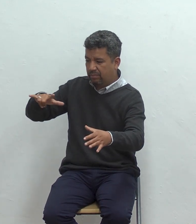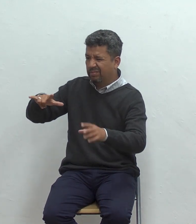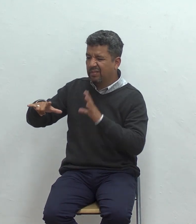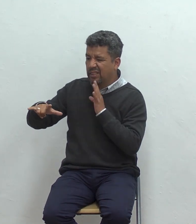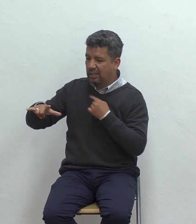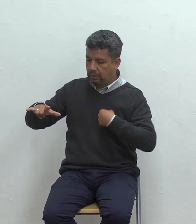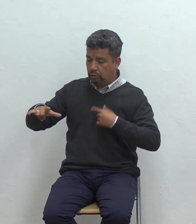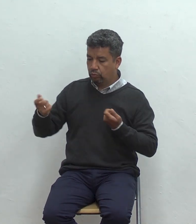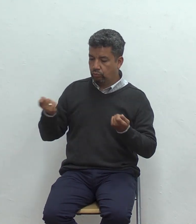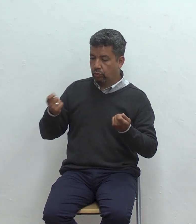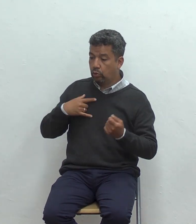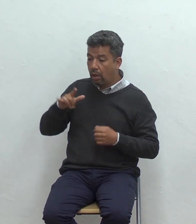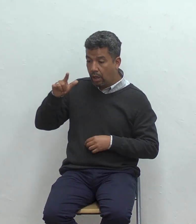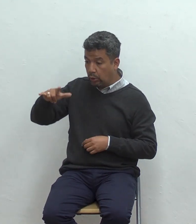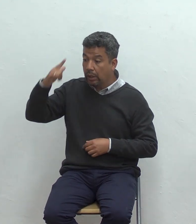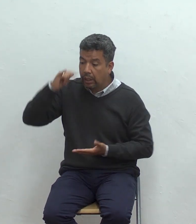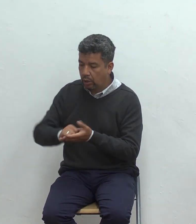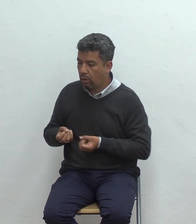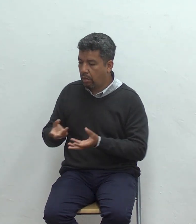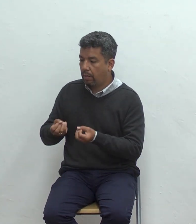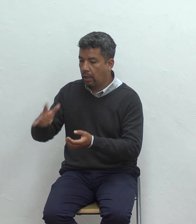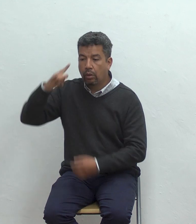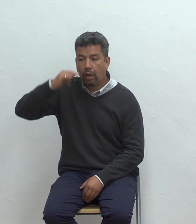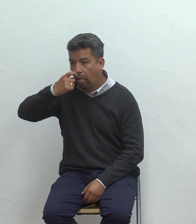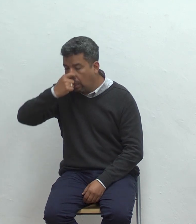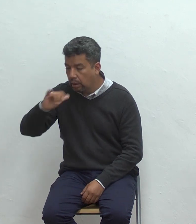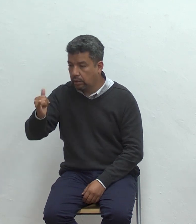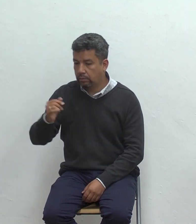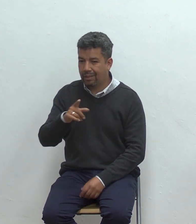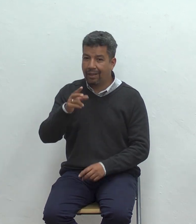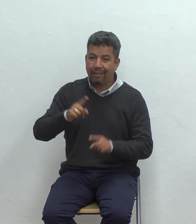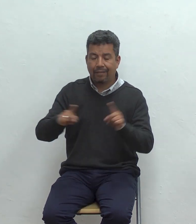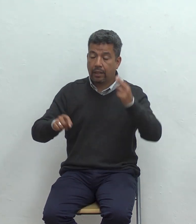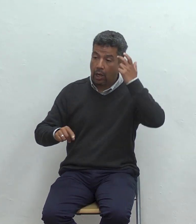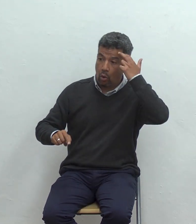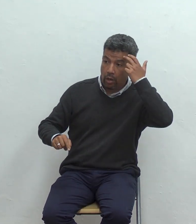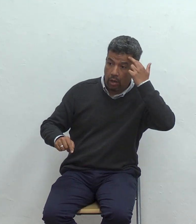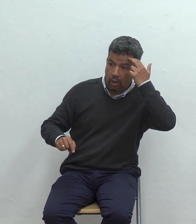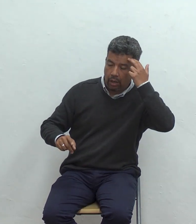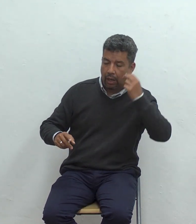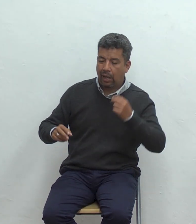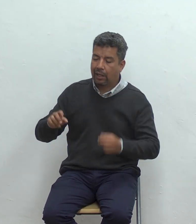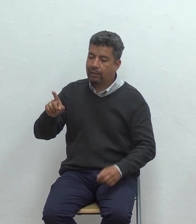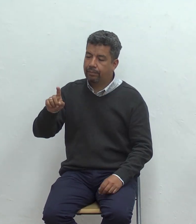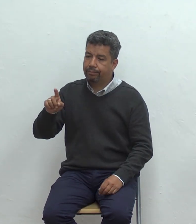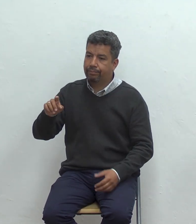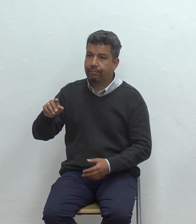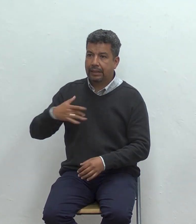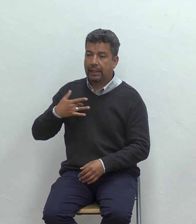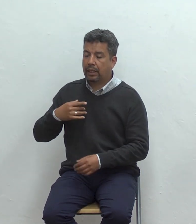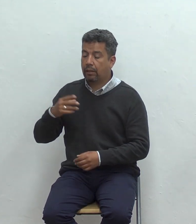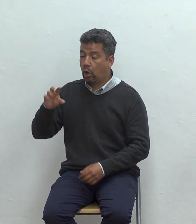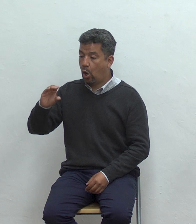élites que ellos quieren que crean. Es diferente la lógica al sentido común.